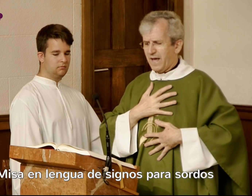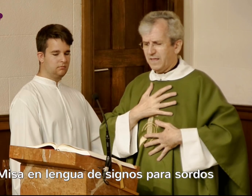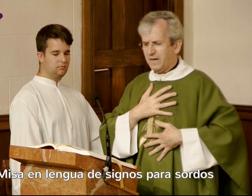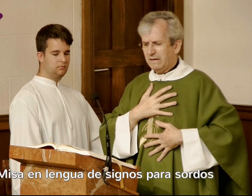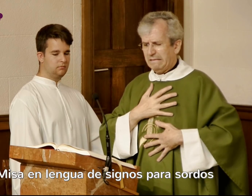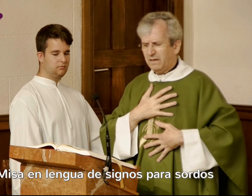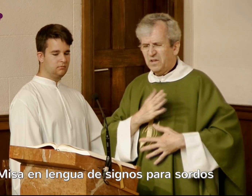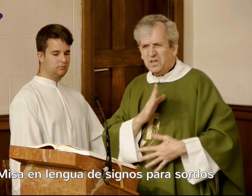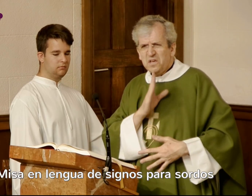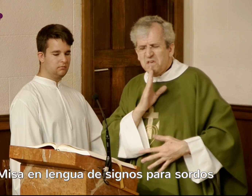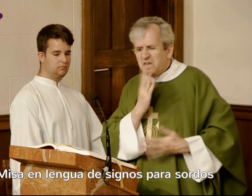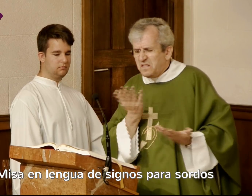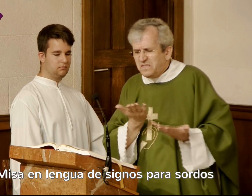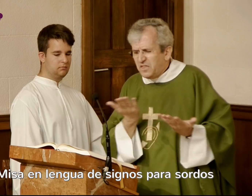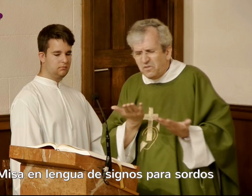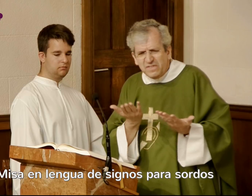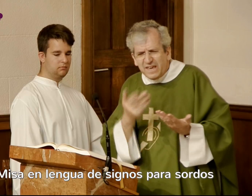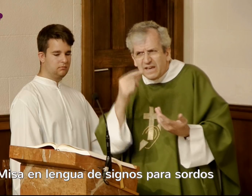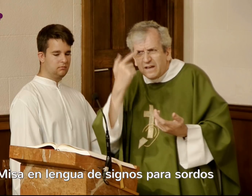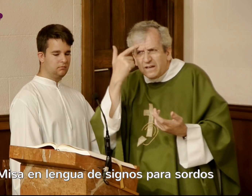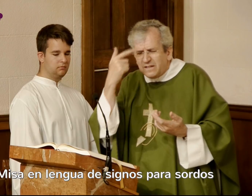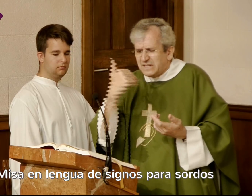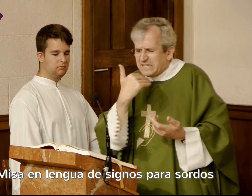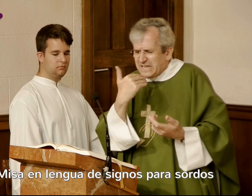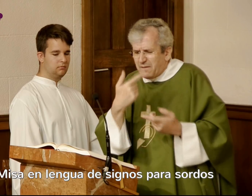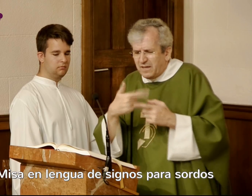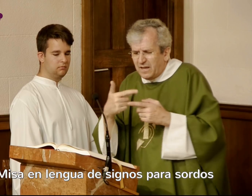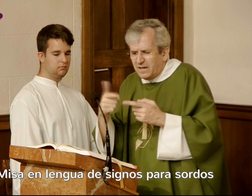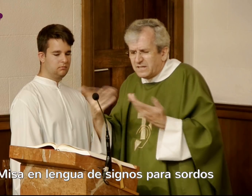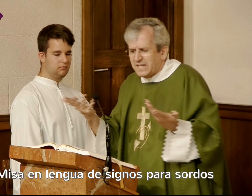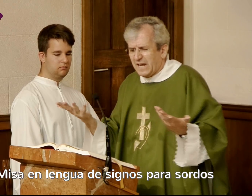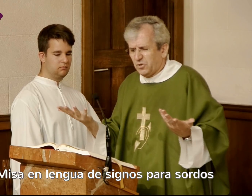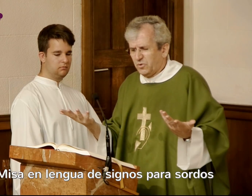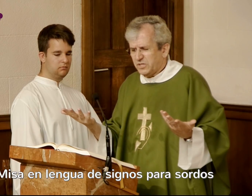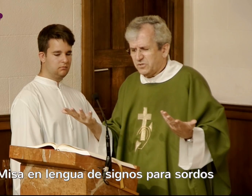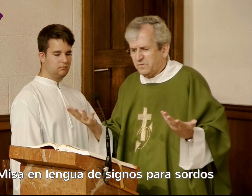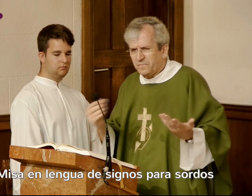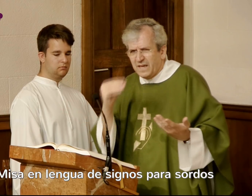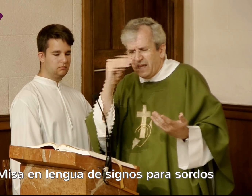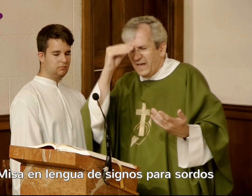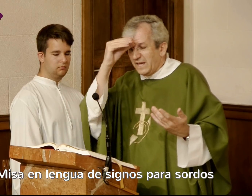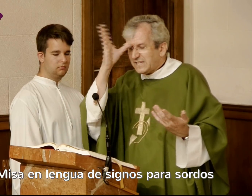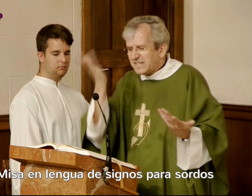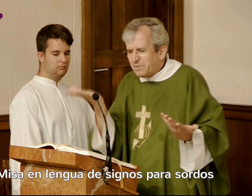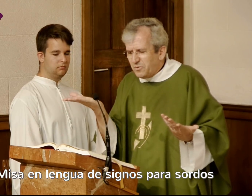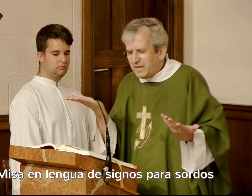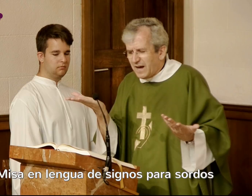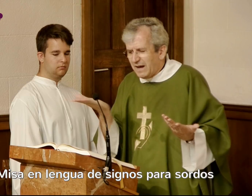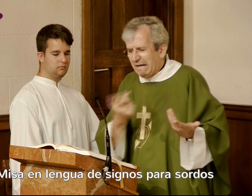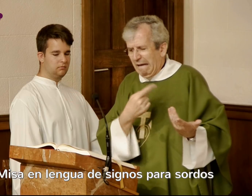asombrada: ¿de dónde sabe, saca todo eso? Esa sabiduría,